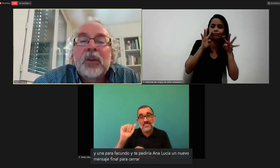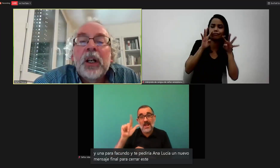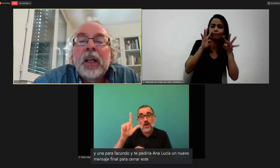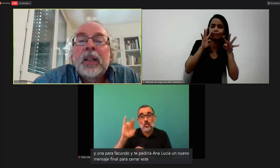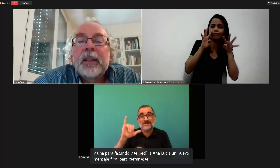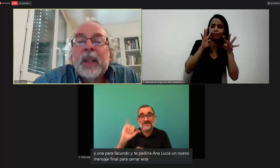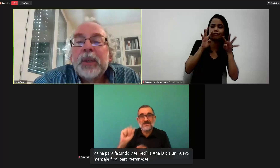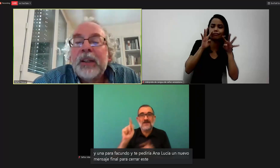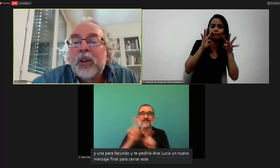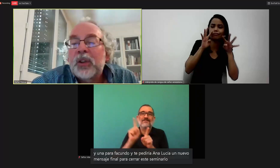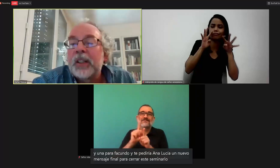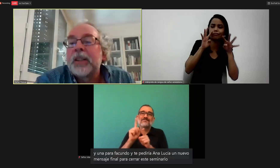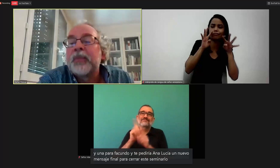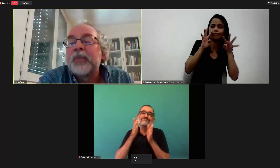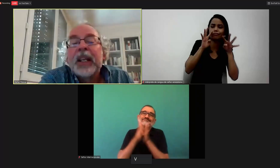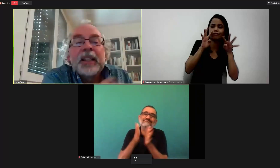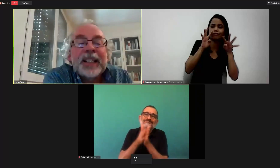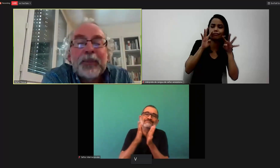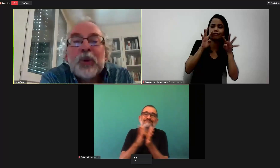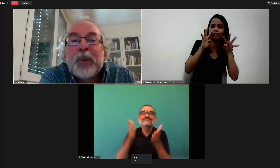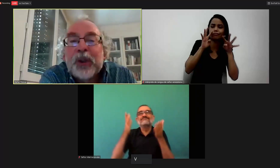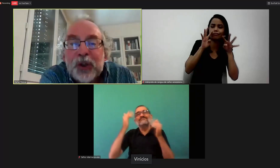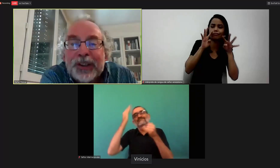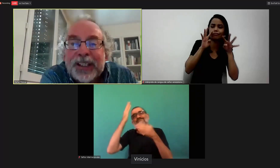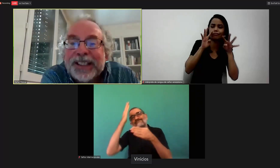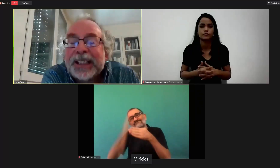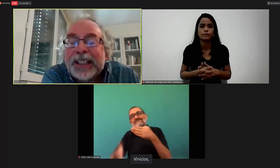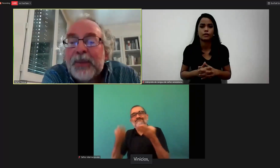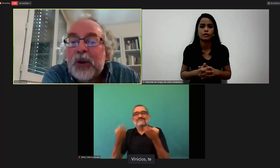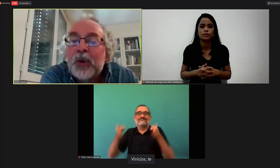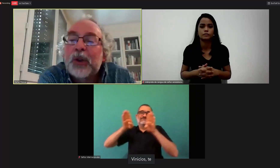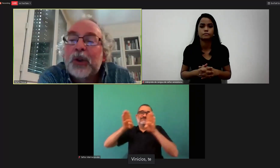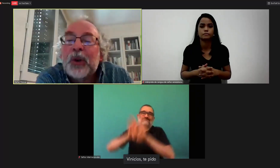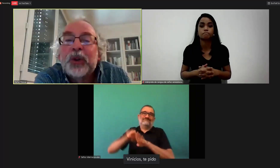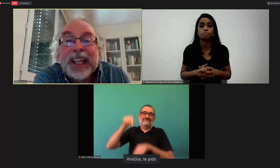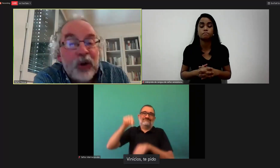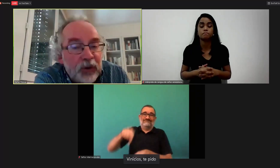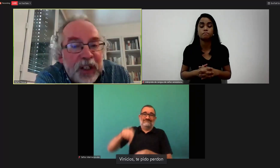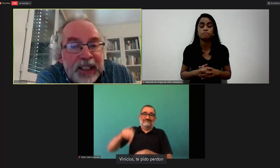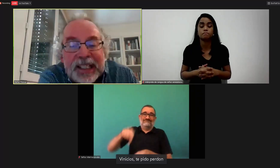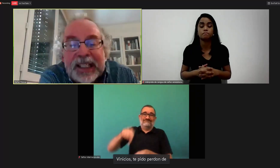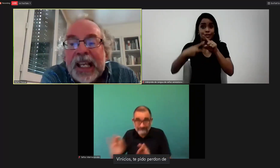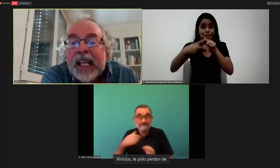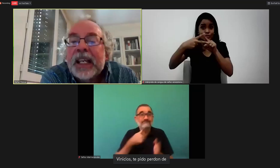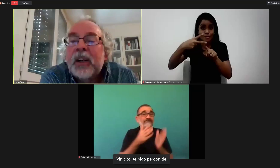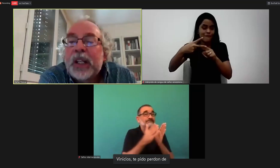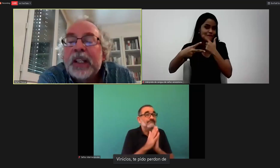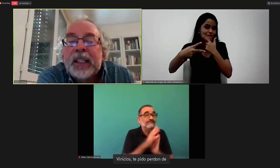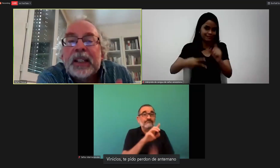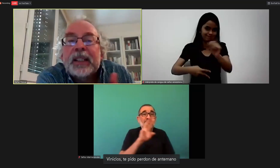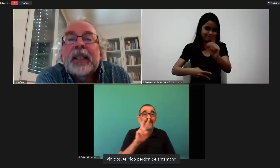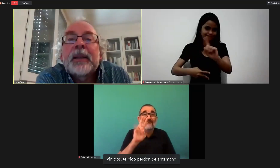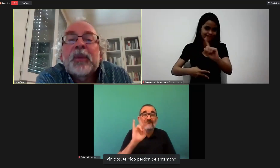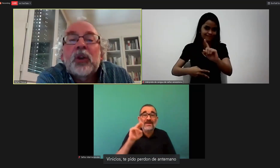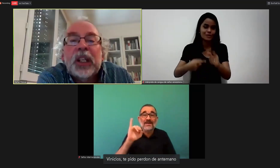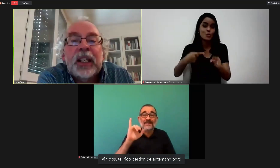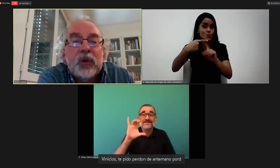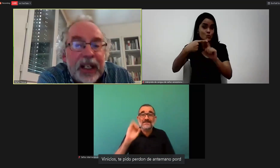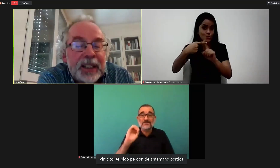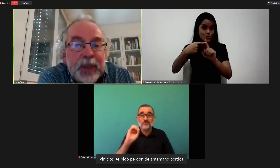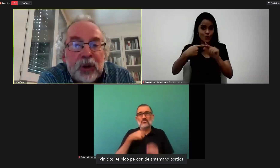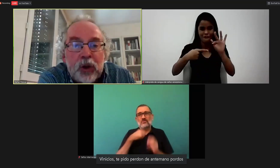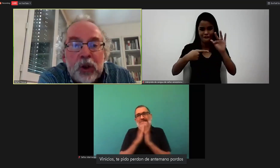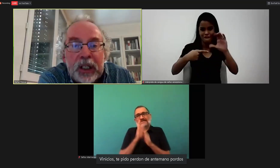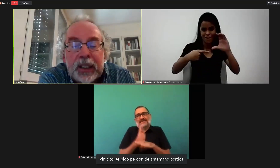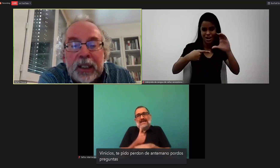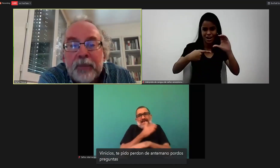seminario. Vinicius, ya te pido perdón de antemano por 2 preguntas que no son fáciles, Una de ellas, yo sé que eres